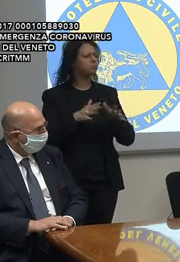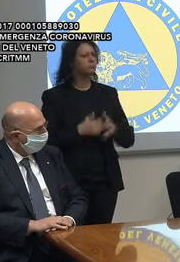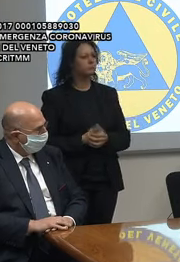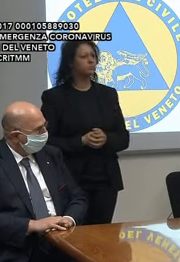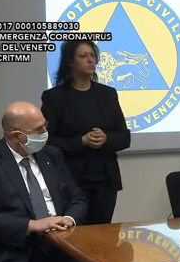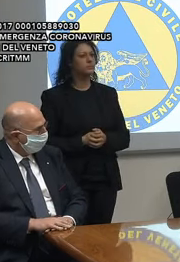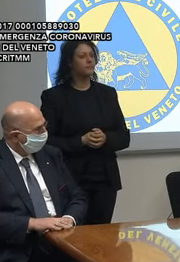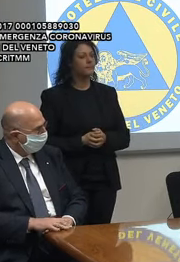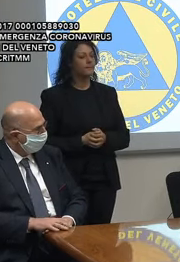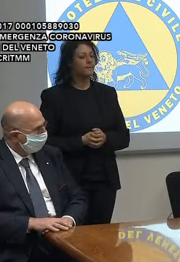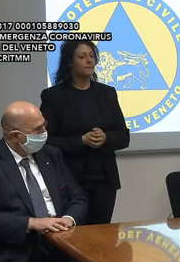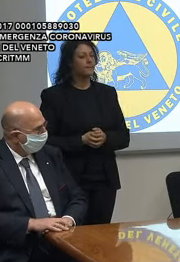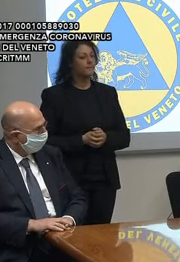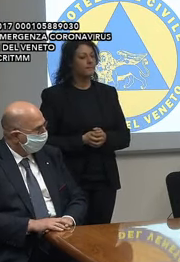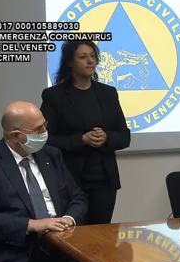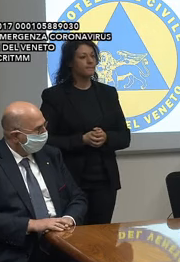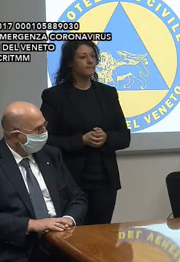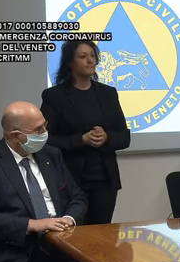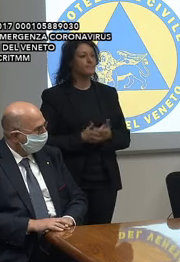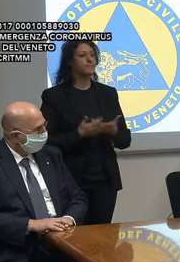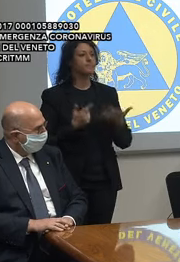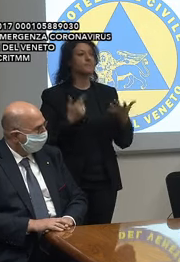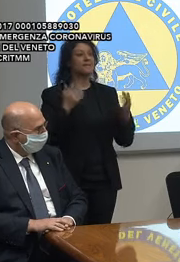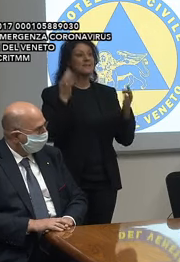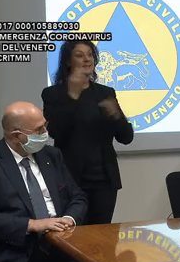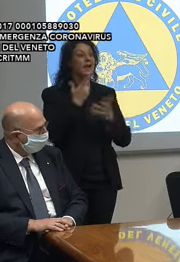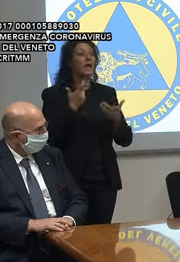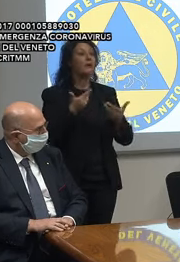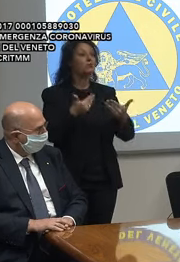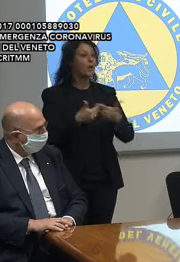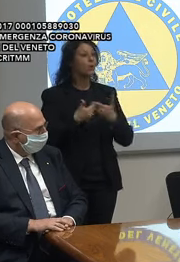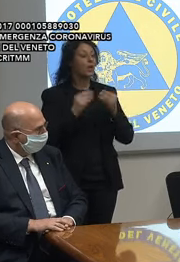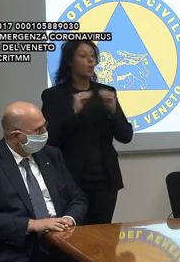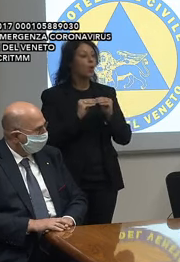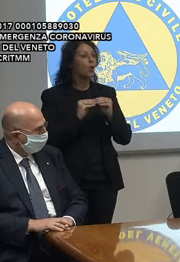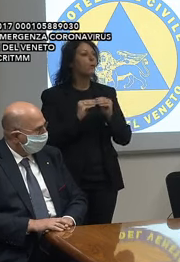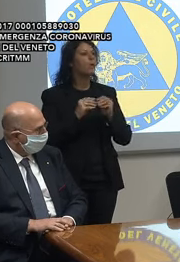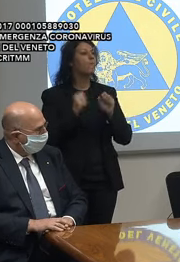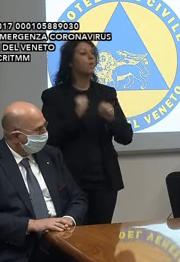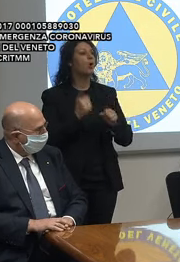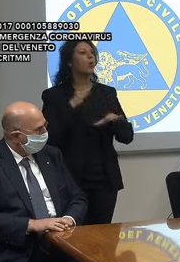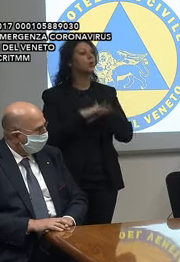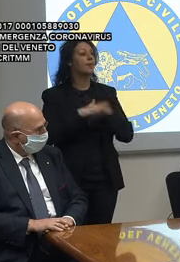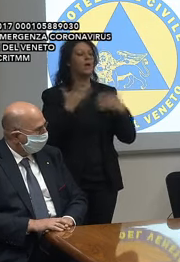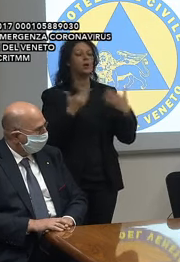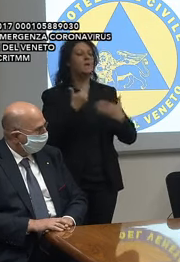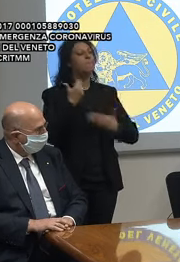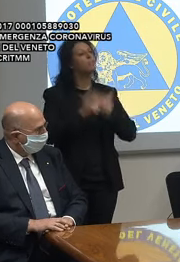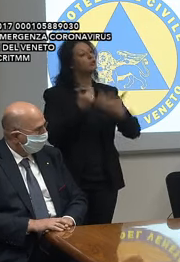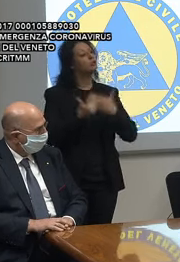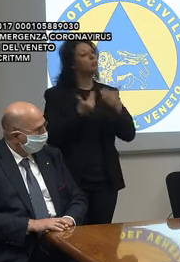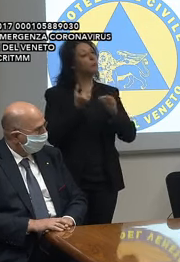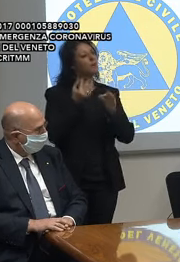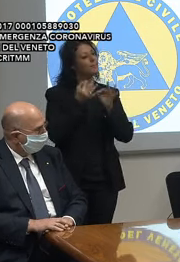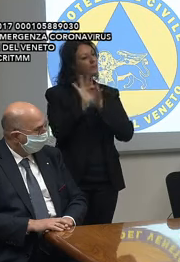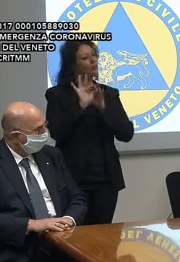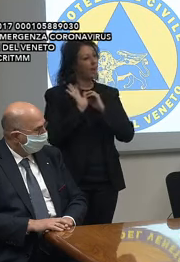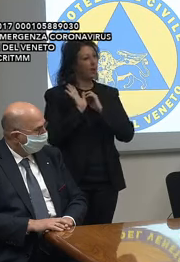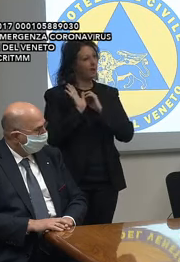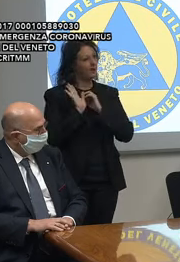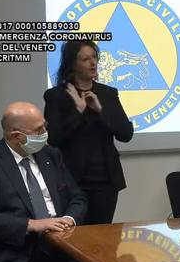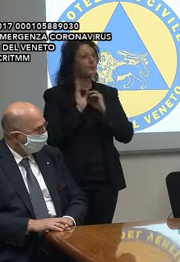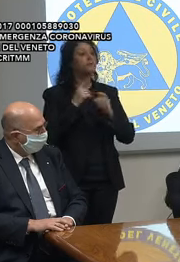mano, magari adottando delle procedure speciali, straordinarie, che non vuol dire non far le gare, ma che vuol